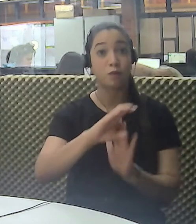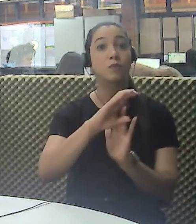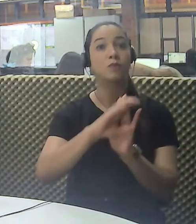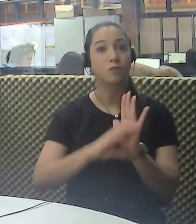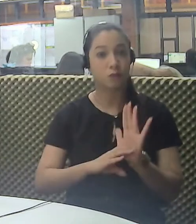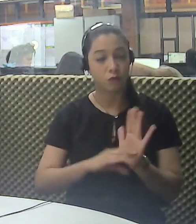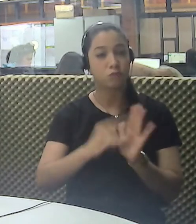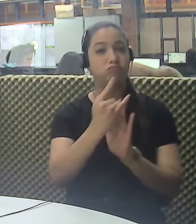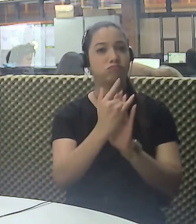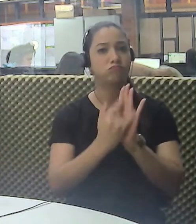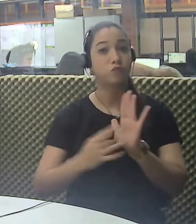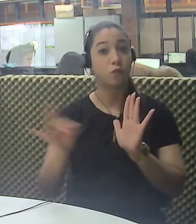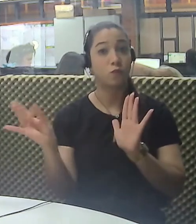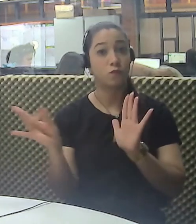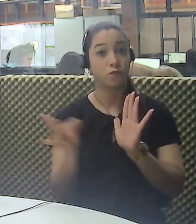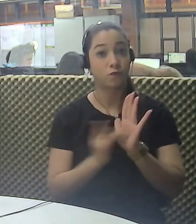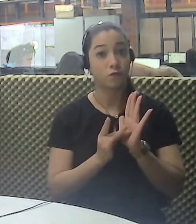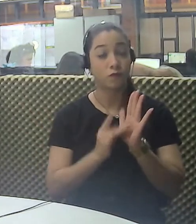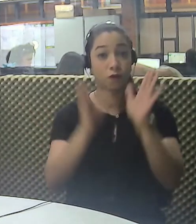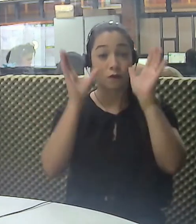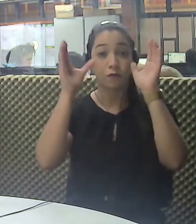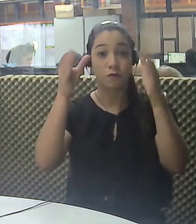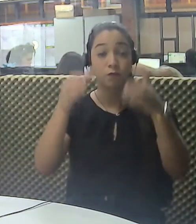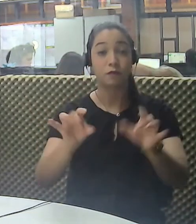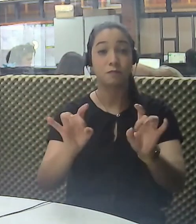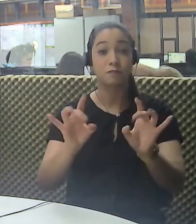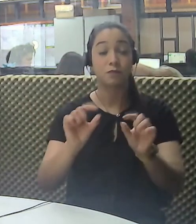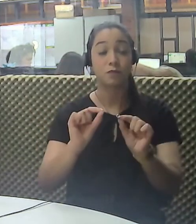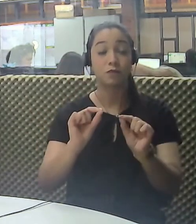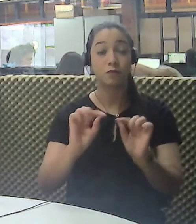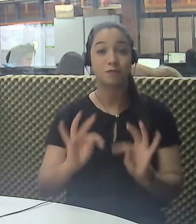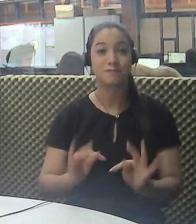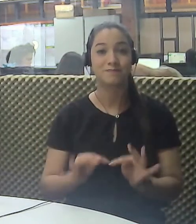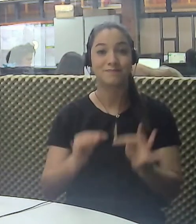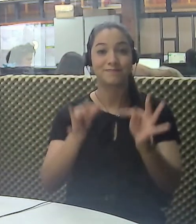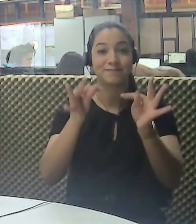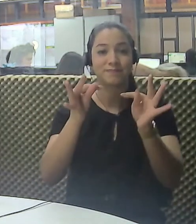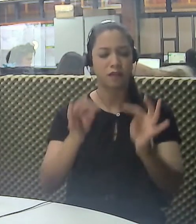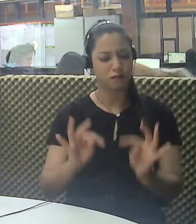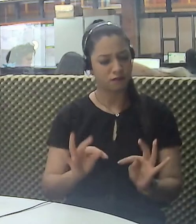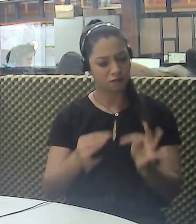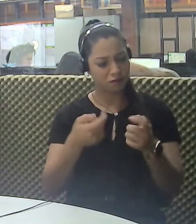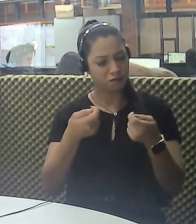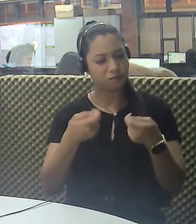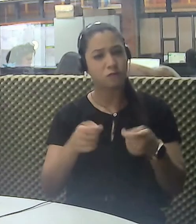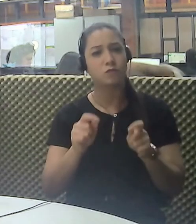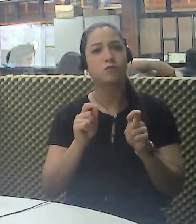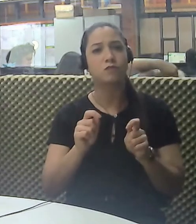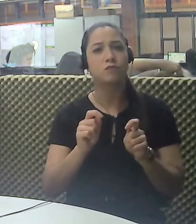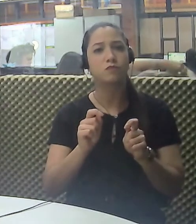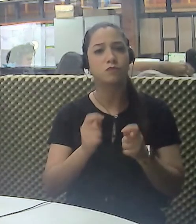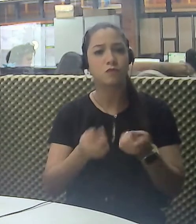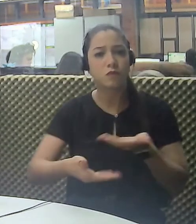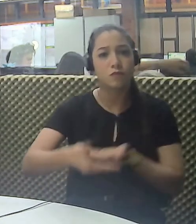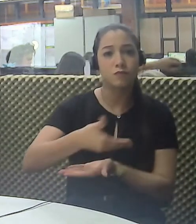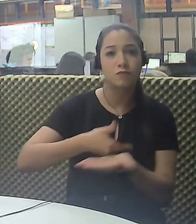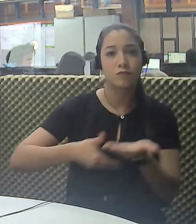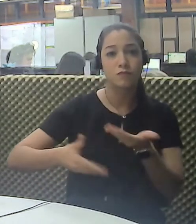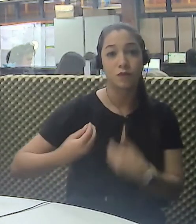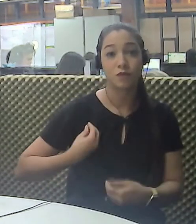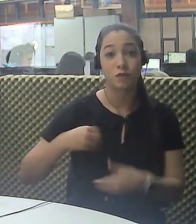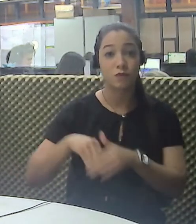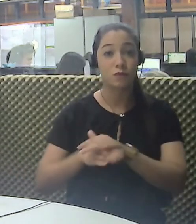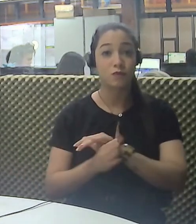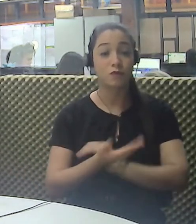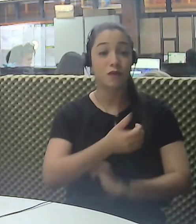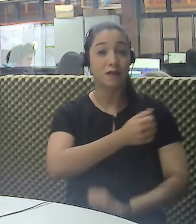seu documento oficial específico que fala da tecnologia. Tecnologia tem que passar a fazer parte da vida do estudante,